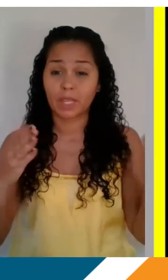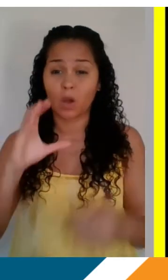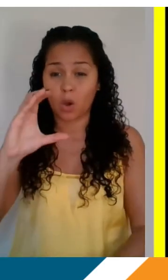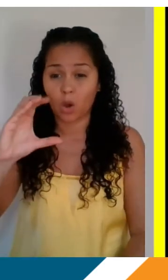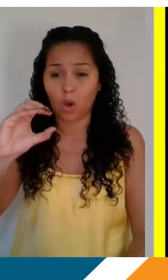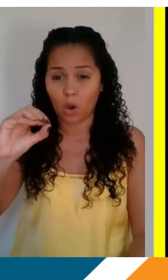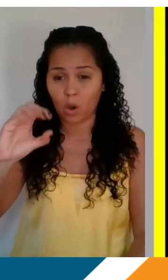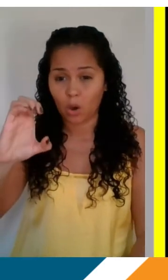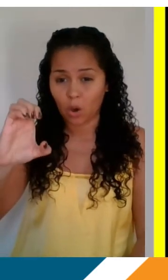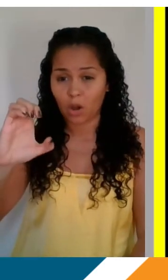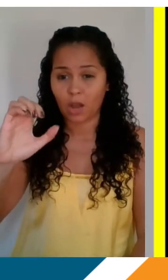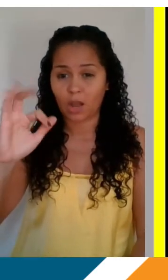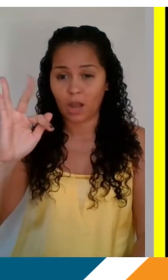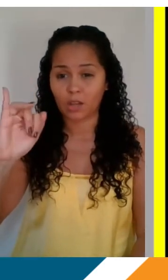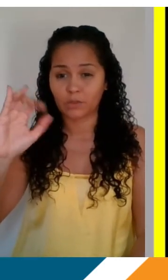coeficiente